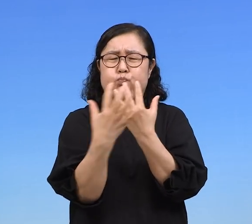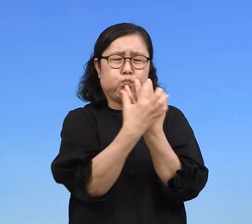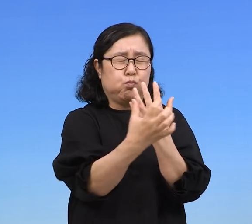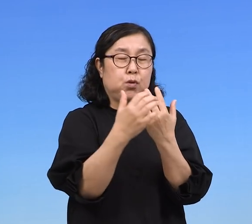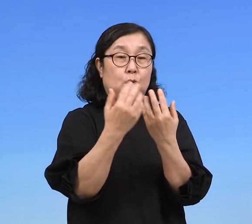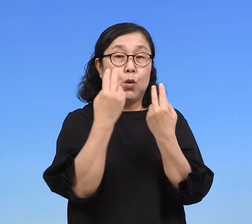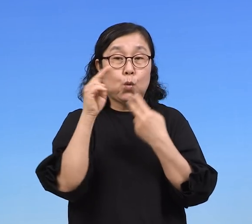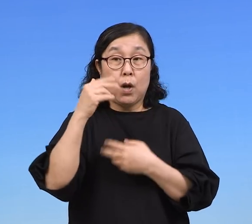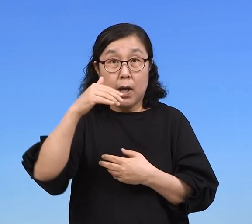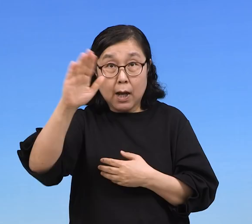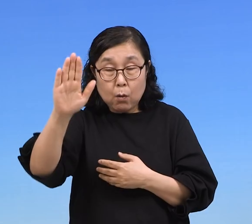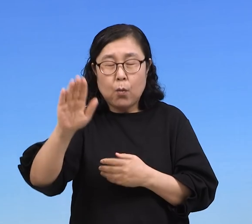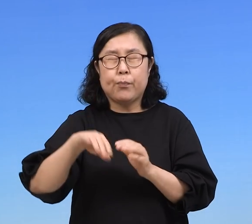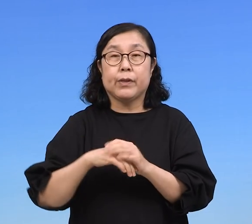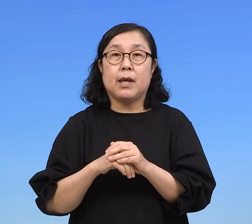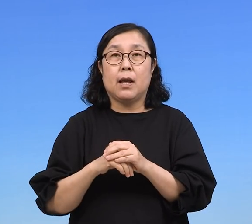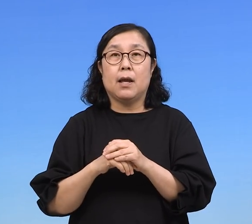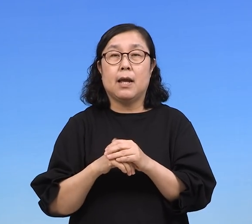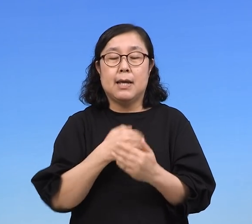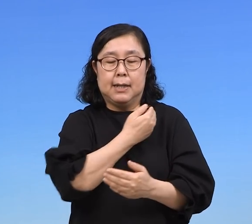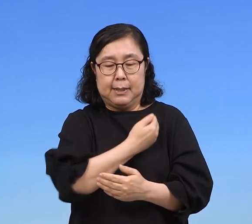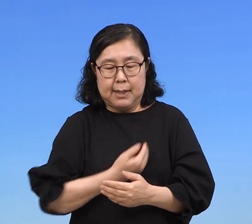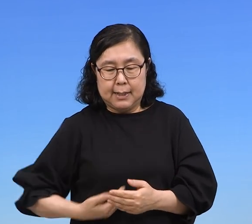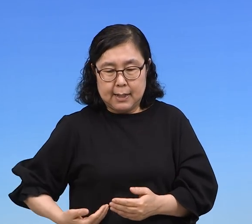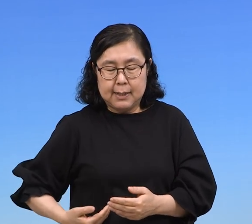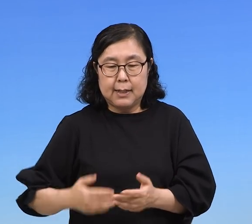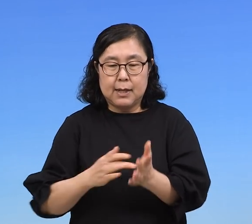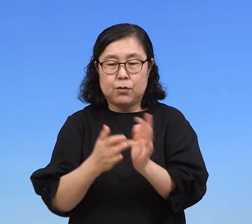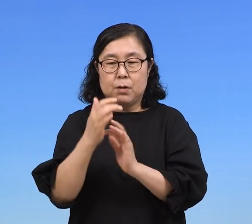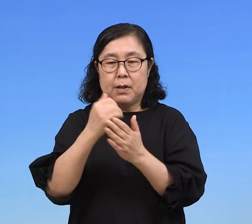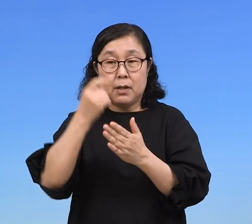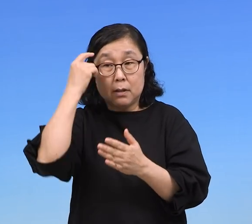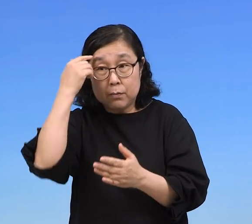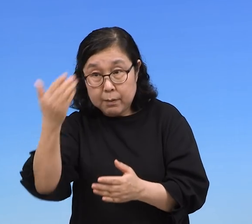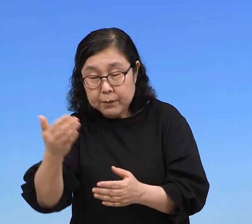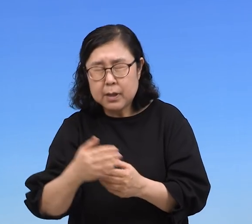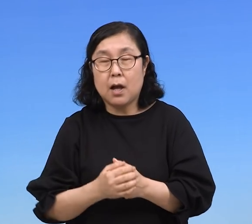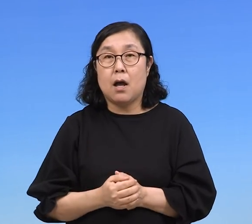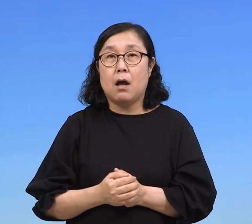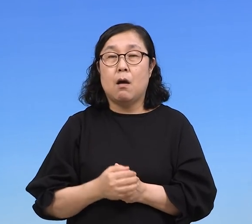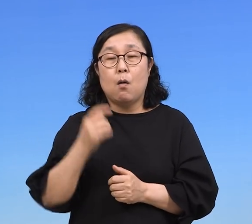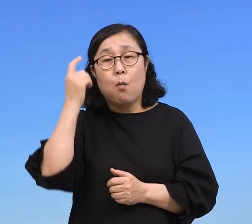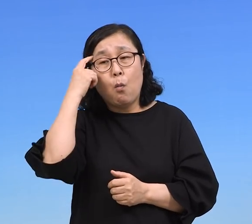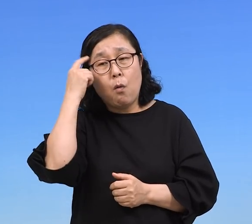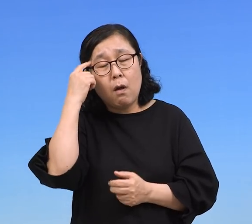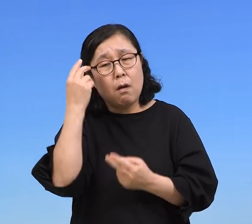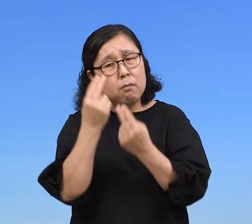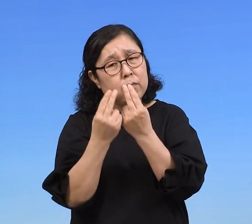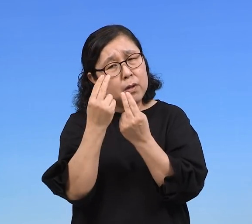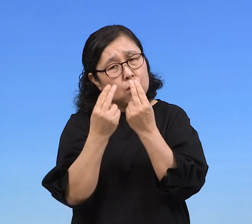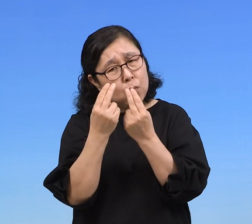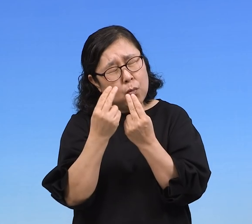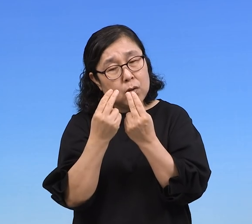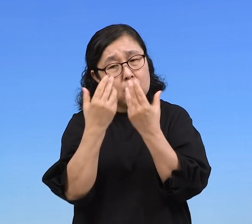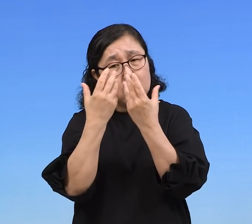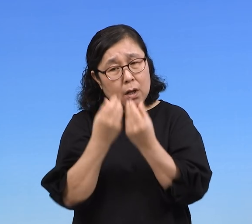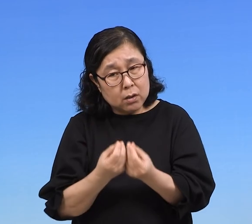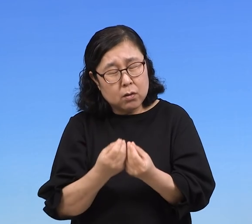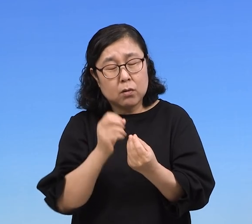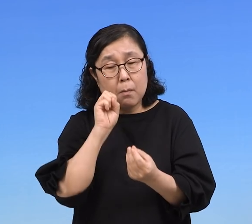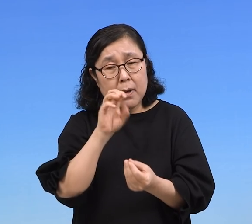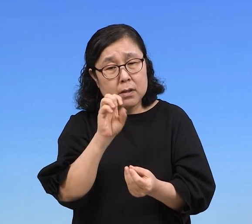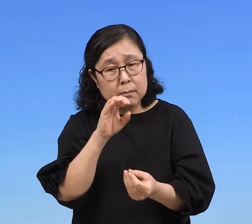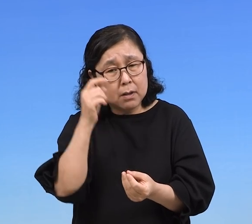난 다음에 일부 사람들이 예수님께 와서 묻습니다. 예수님 왜 비유로